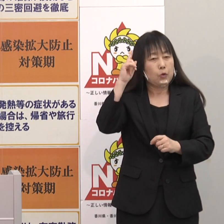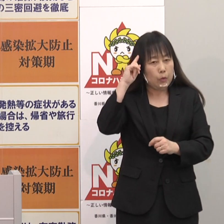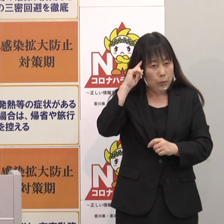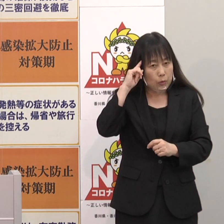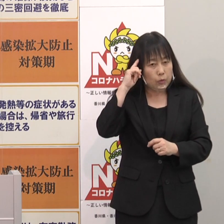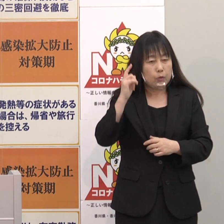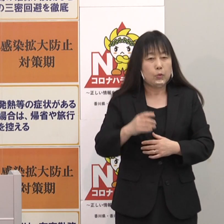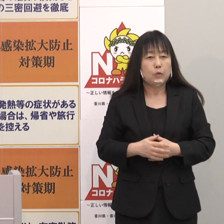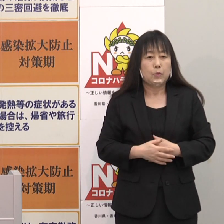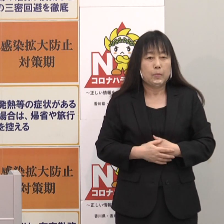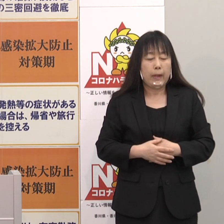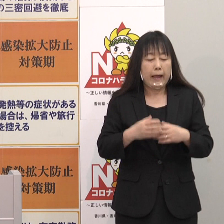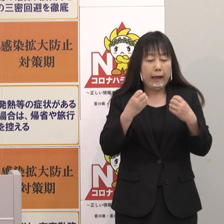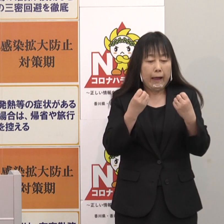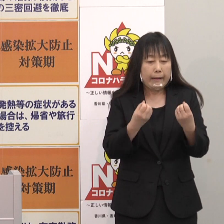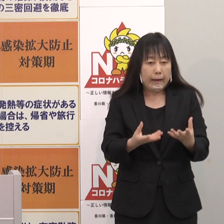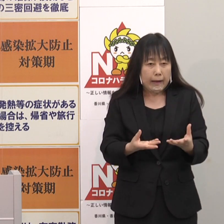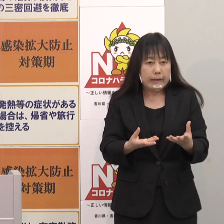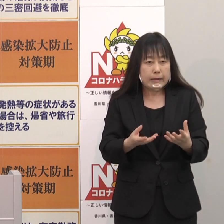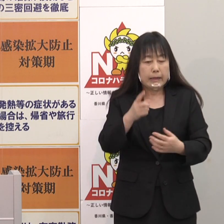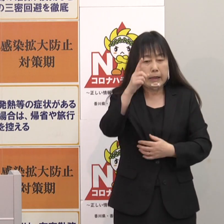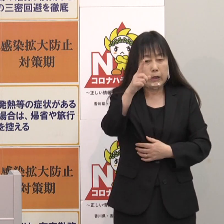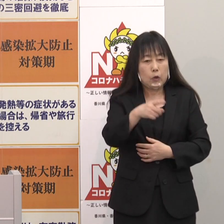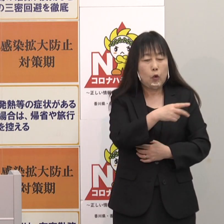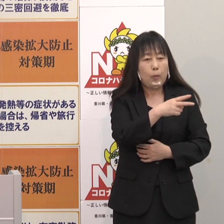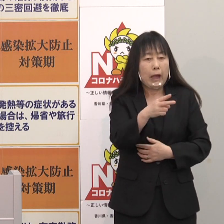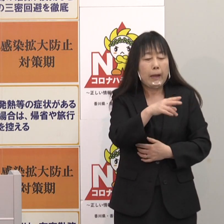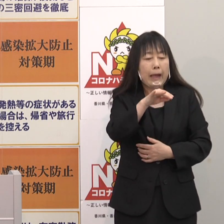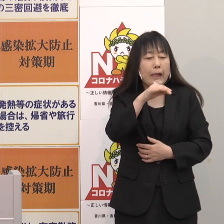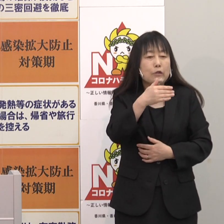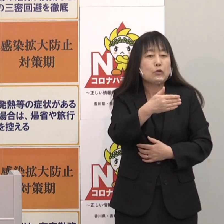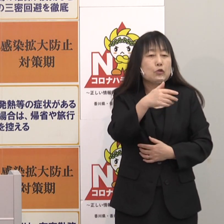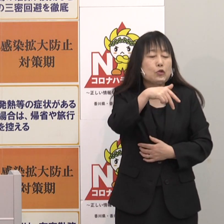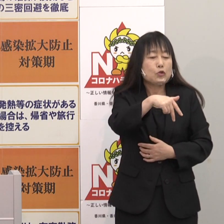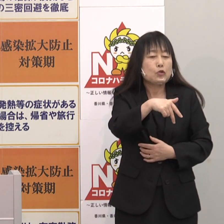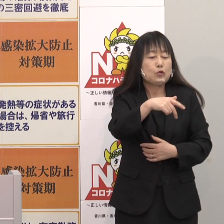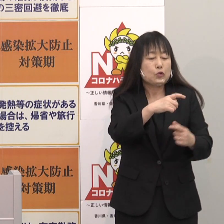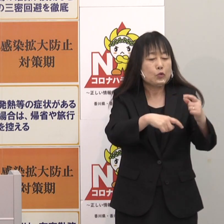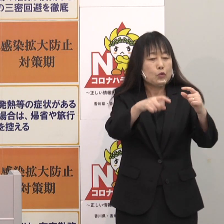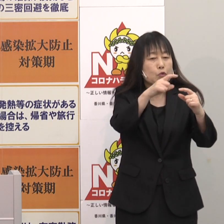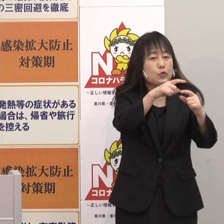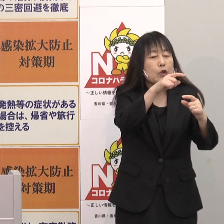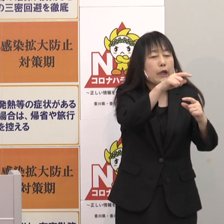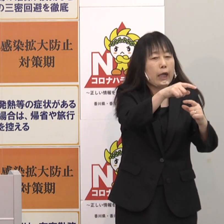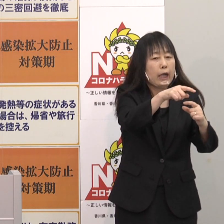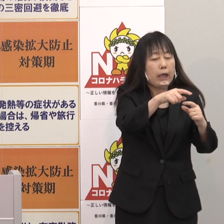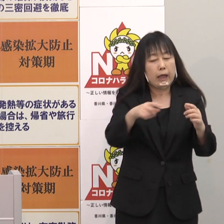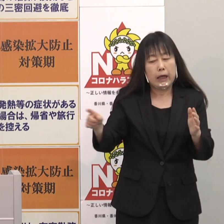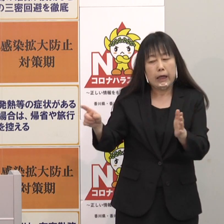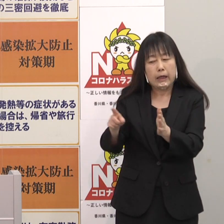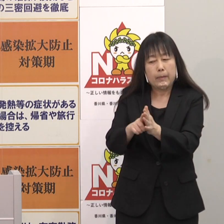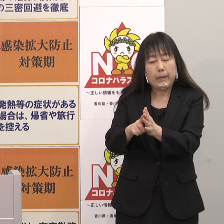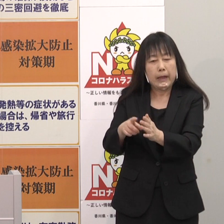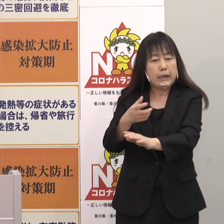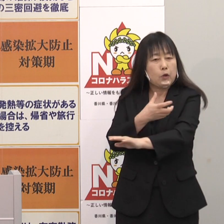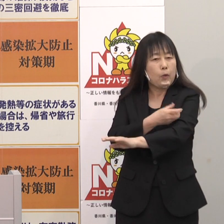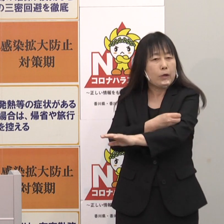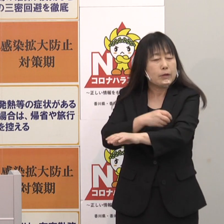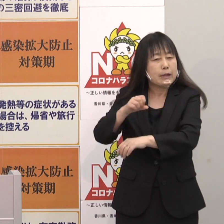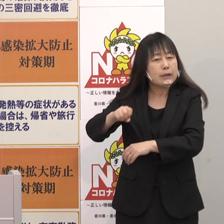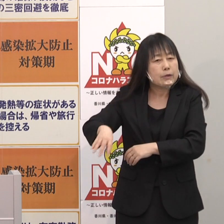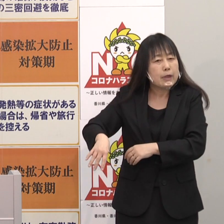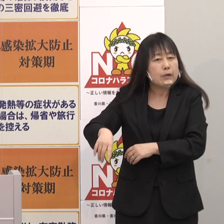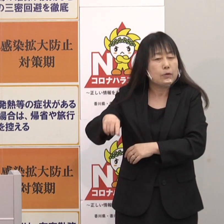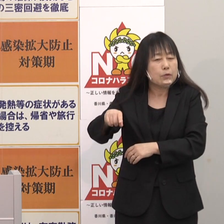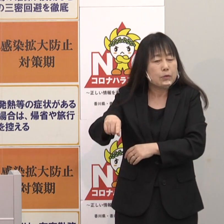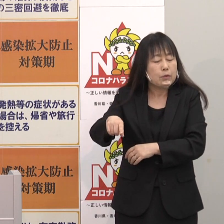よりまあ、モデルナの廃棄っていうのが、まあ、今後も、まあ、そういったところにつながる可能性っていうのも、まあ、懸念されるかと